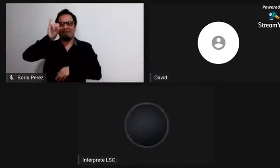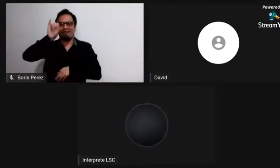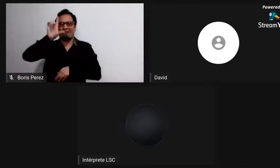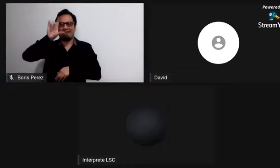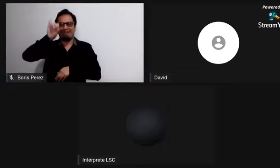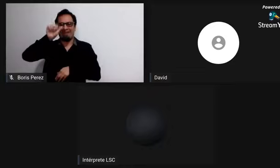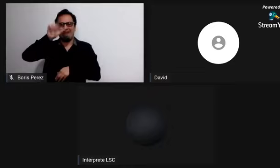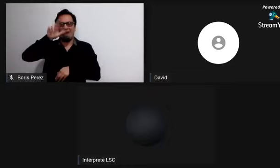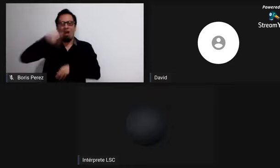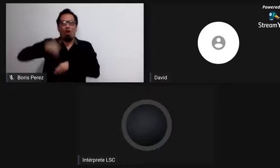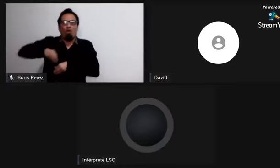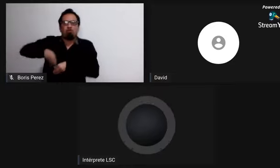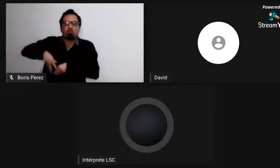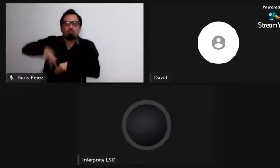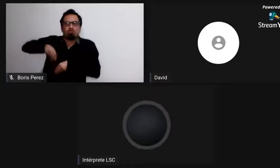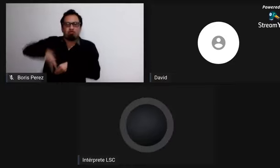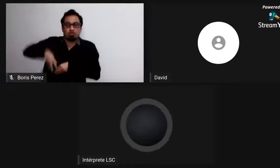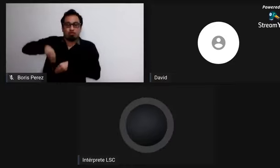hígado,